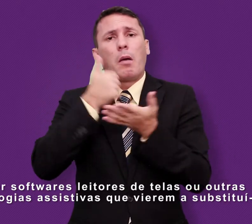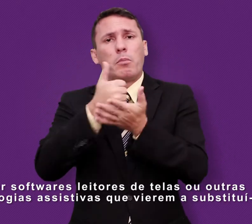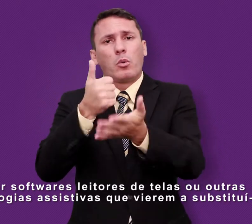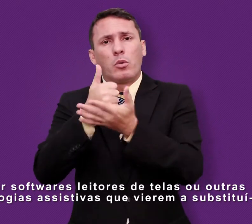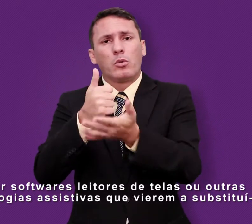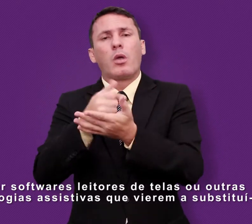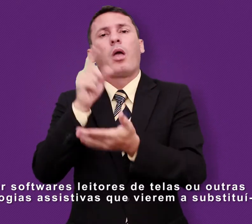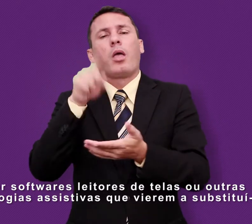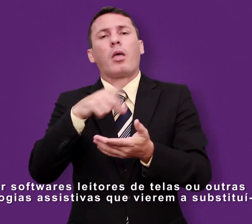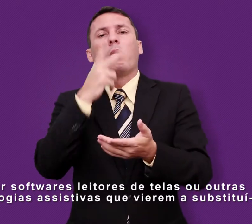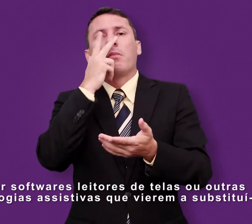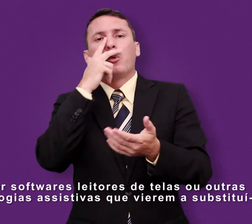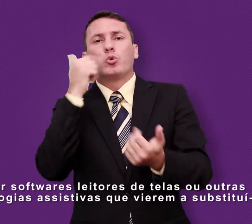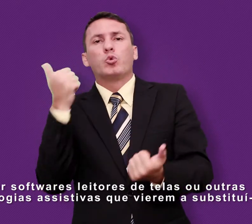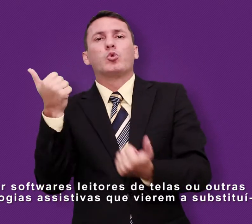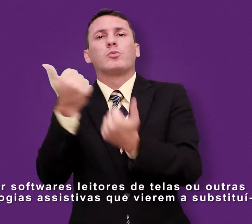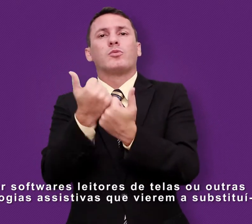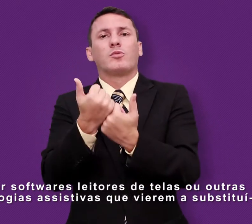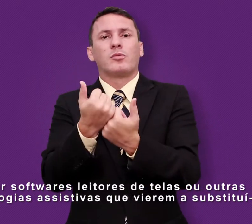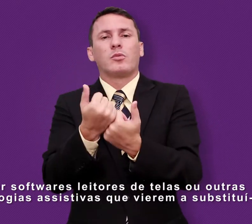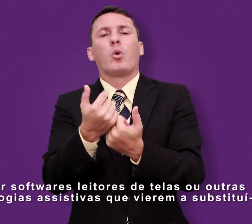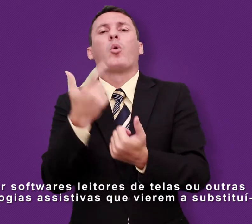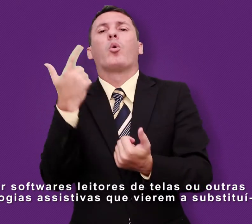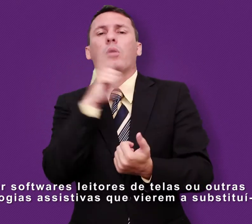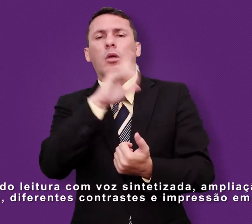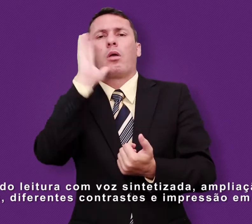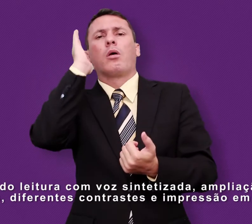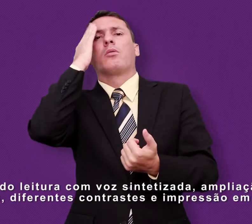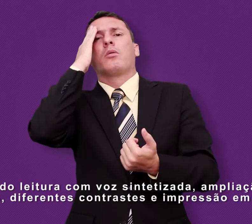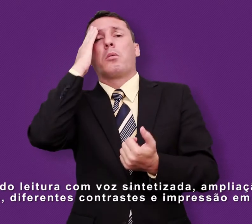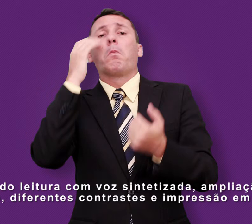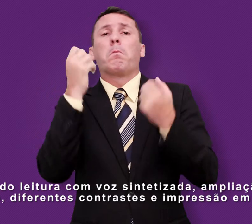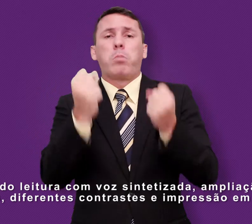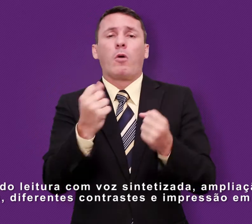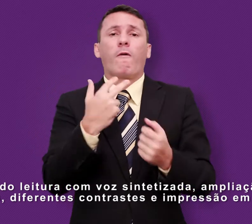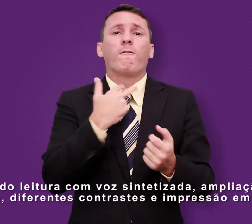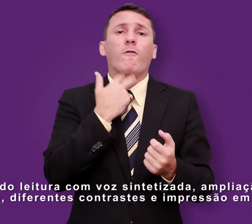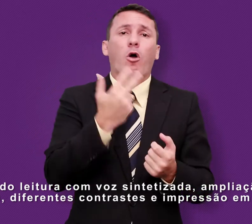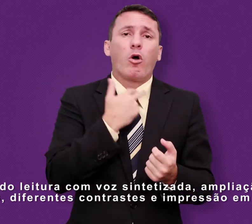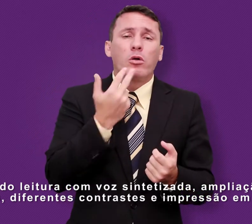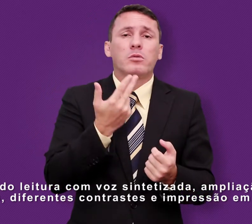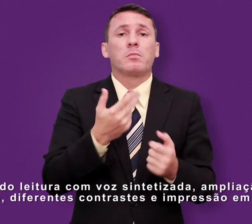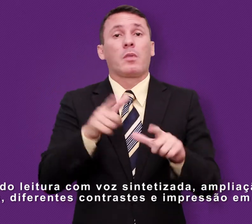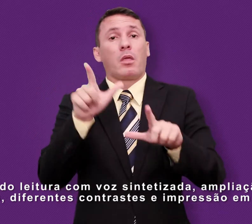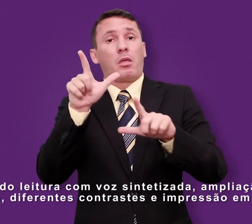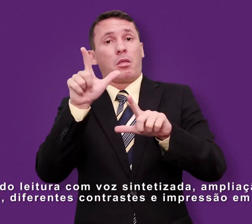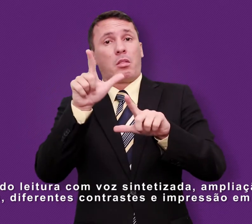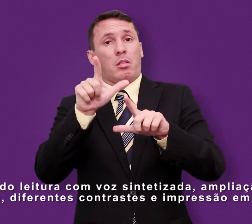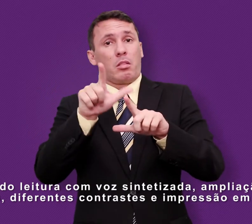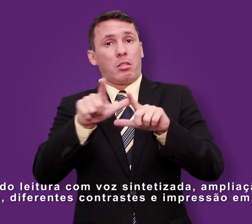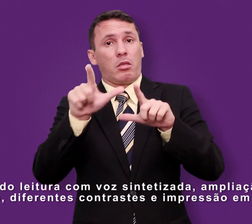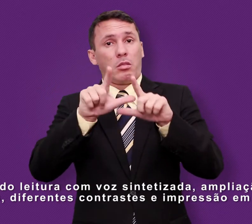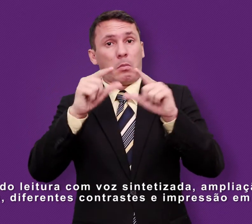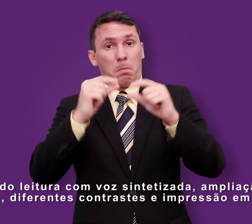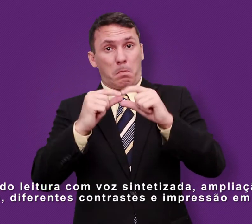tecnologias assistivas que vierem a substituí-los, permitindo leitura com voz sintetizada, ampliação de